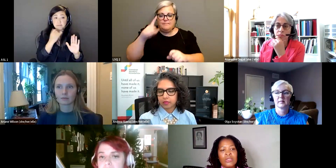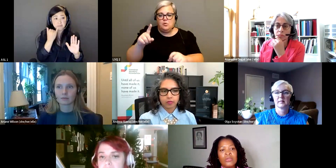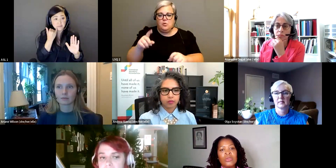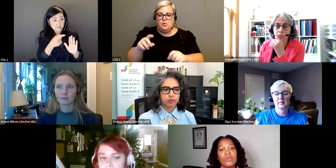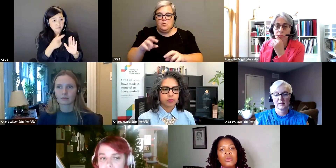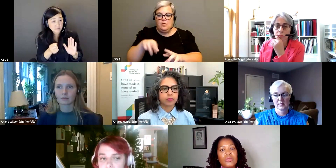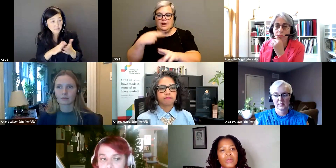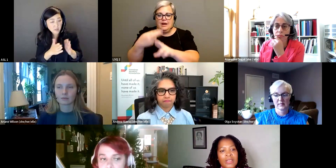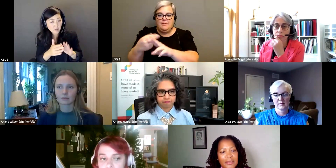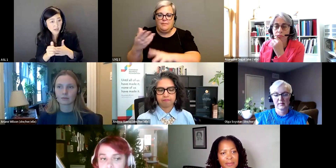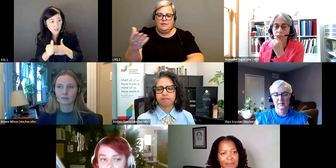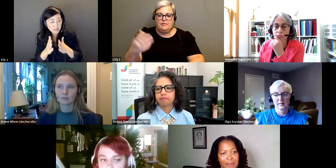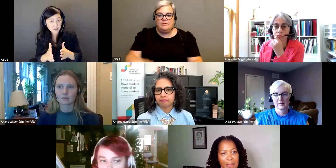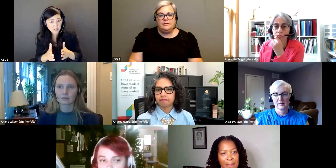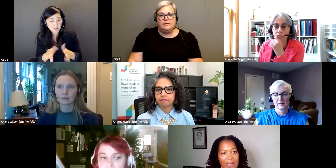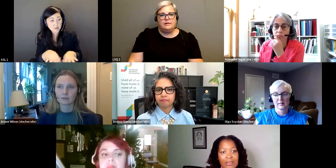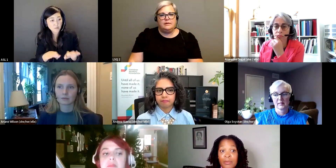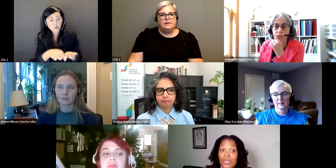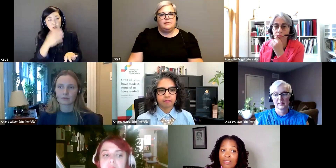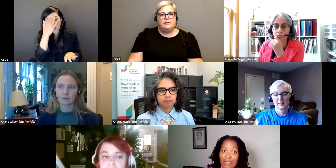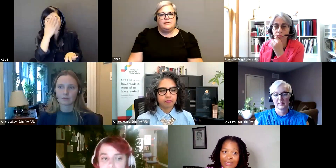C'est d'abord important